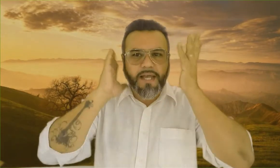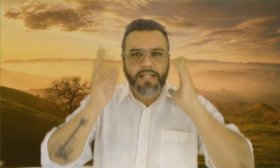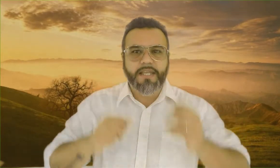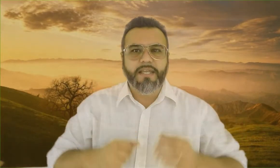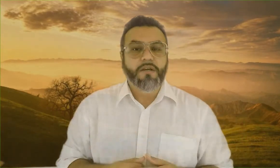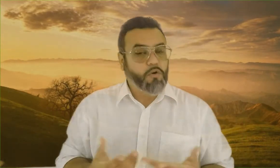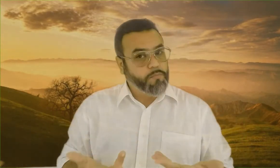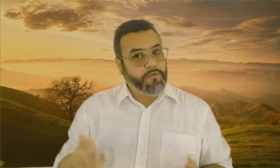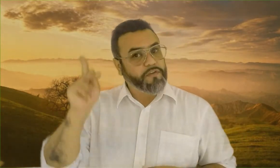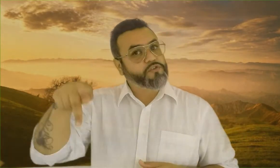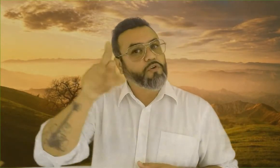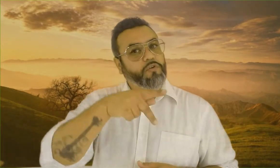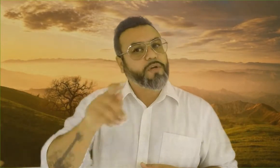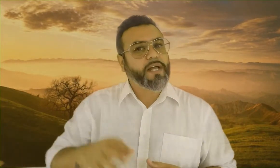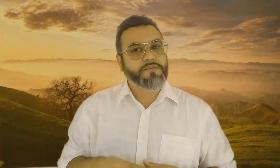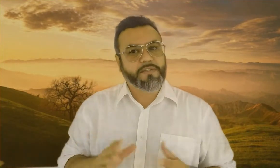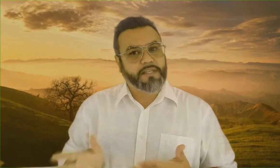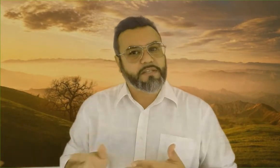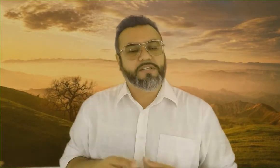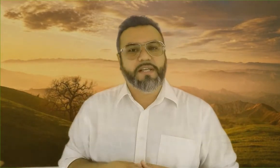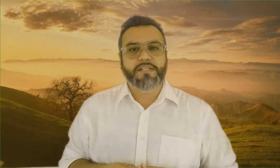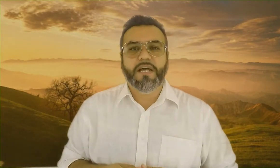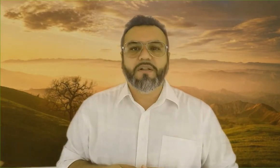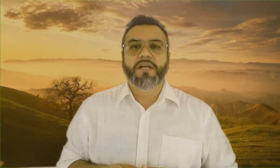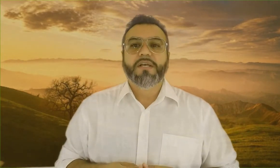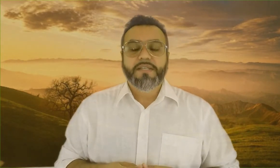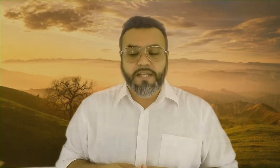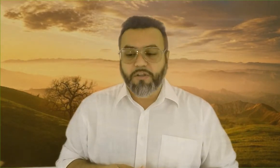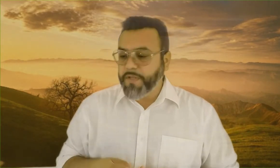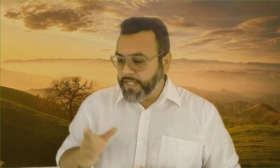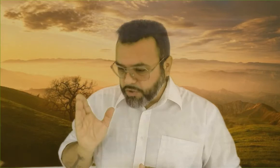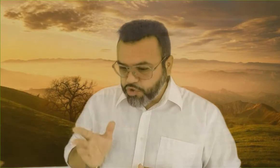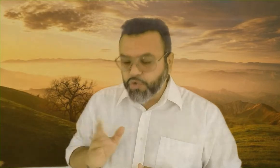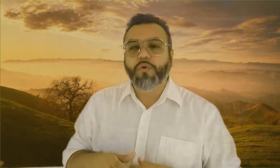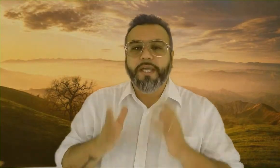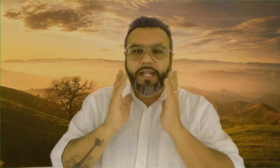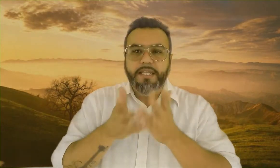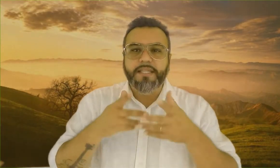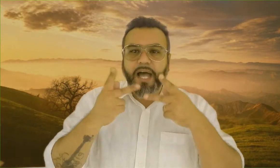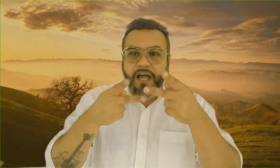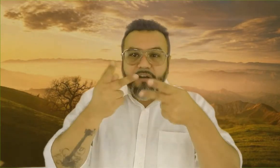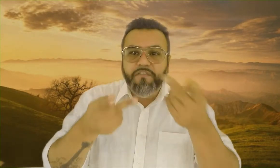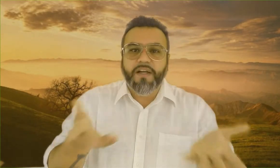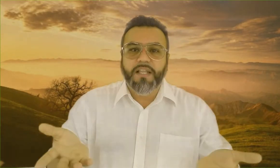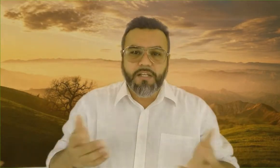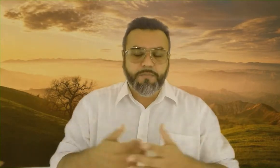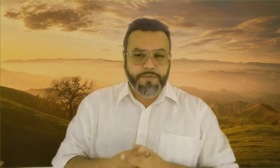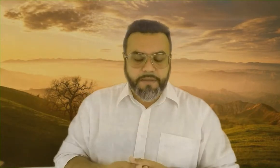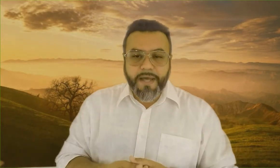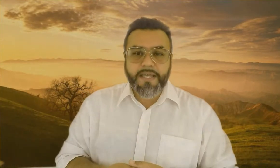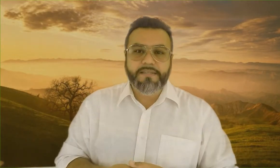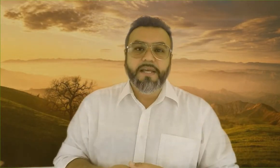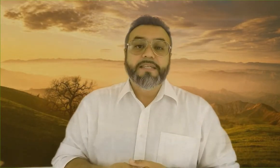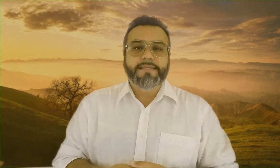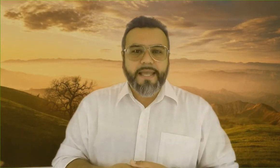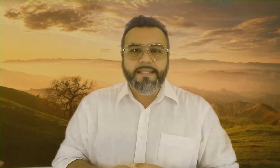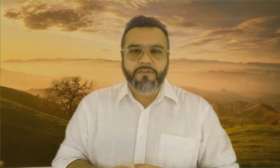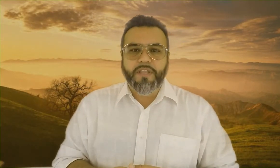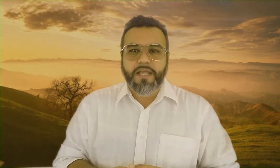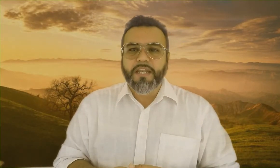ali, com o professor, no caso, se é dentro de sala de aula, se é aula dominical, junto com aquele que está falando para os demais. Se é dentro da